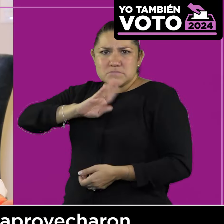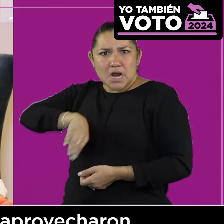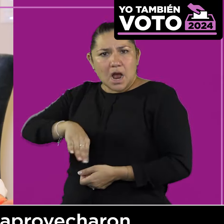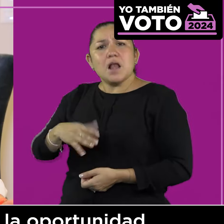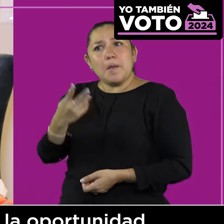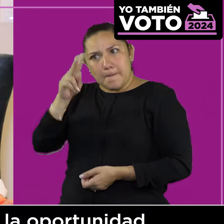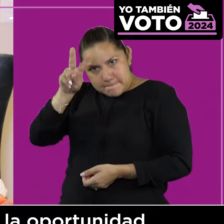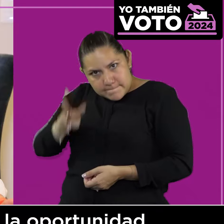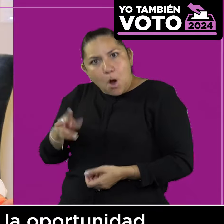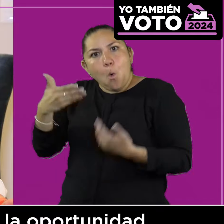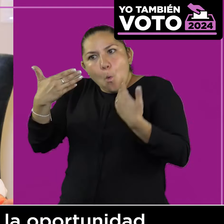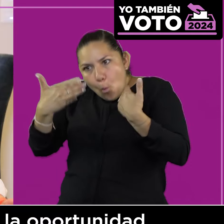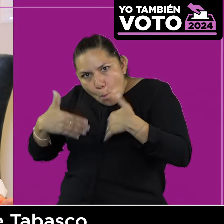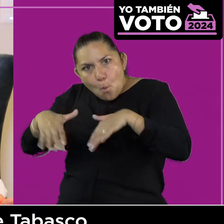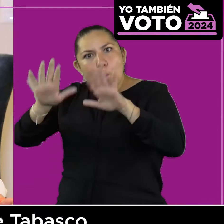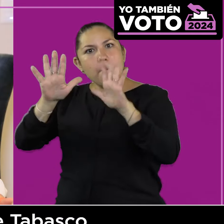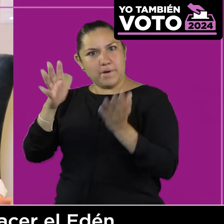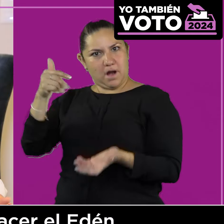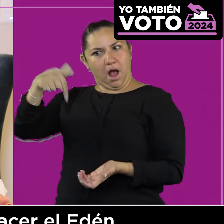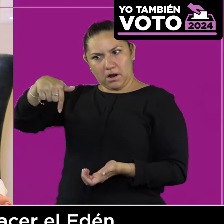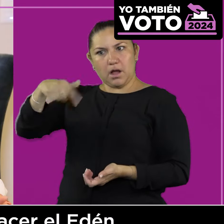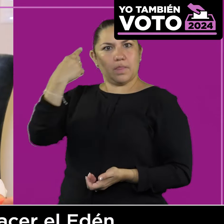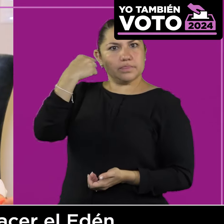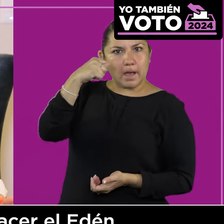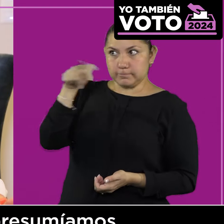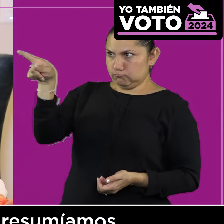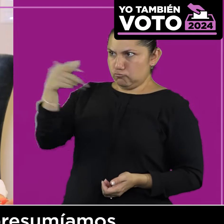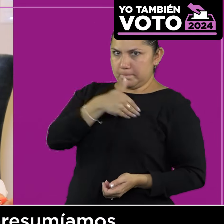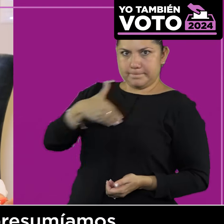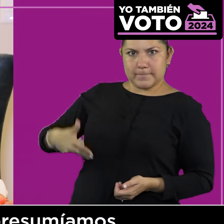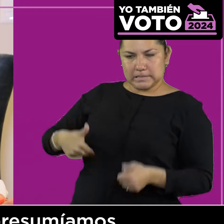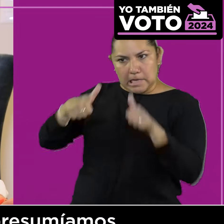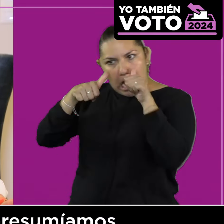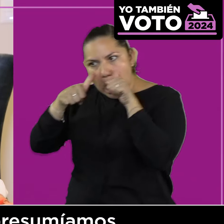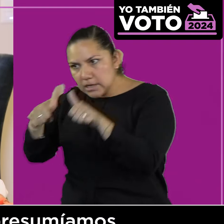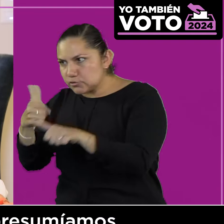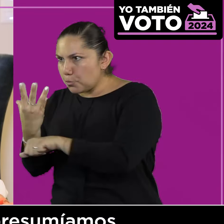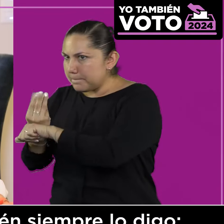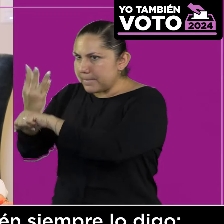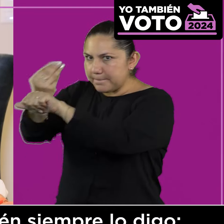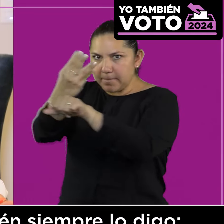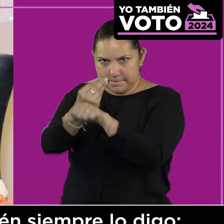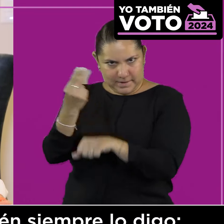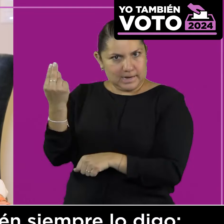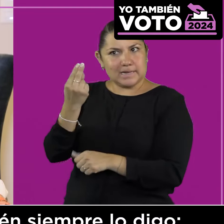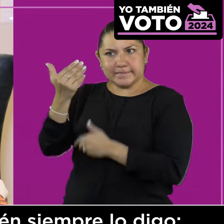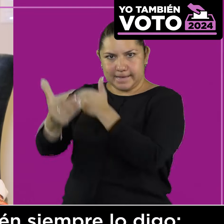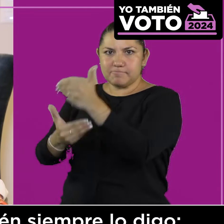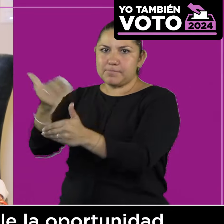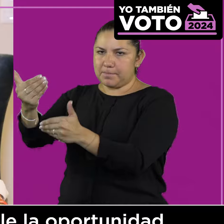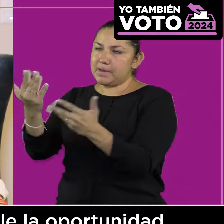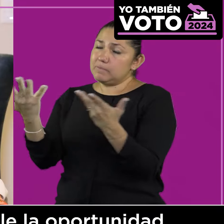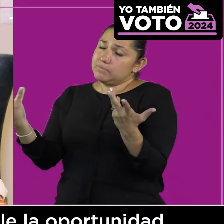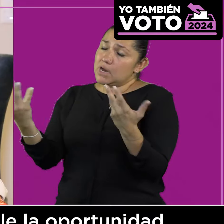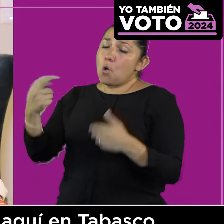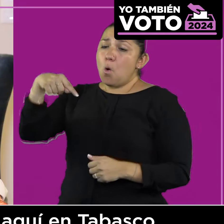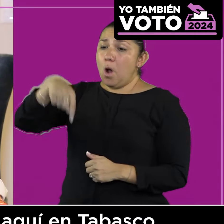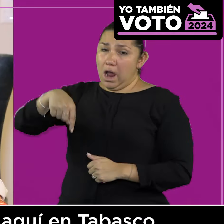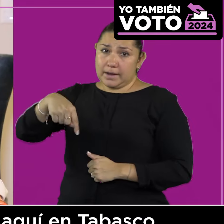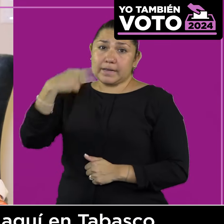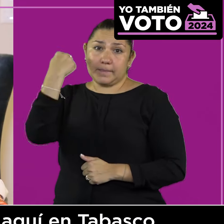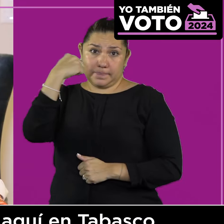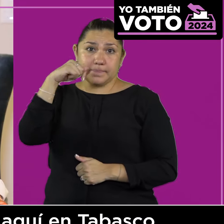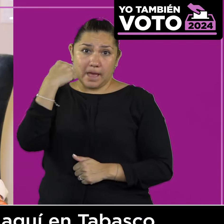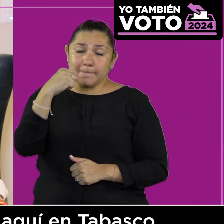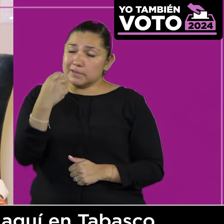lo aprovecharon teníamos toda la oportunidad para que Tabasco volviera a ser El Edén que todos presumí Entonces yo también siempre lo digo no podemos darle la oportunidad a